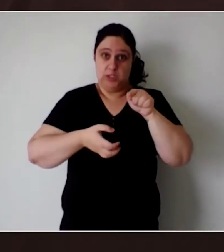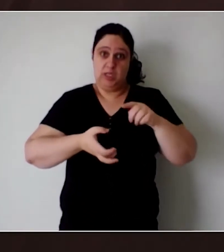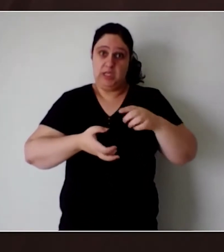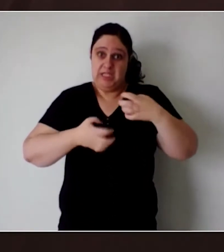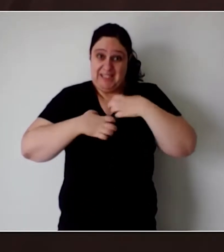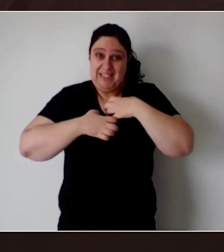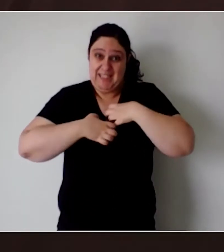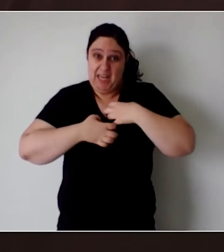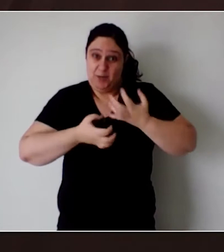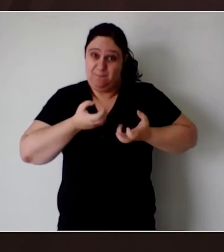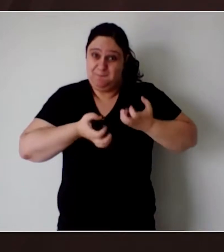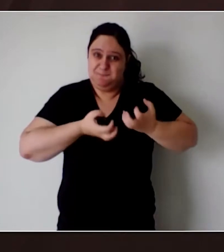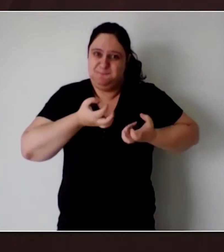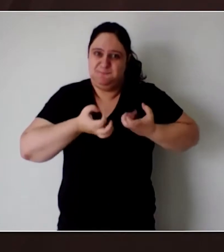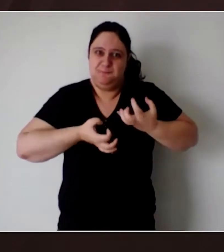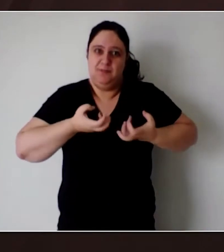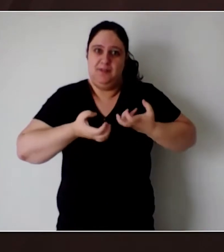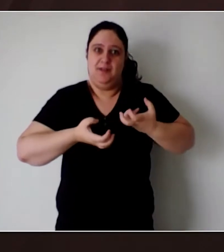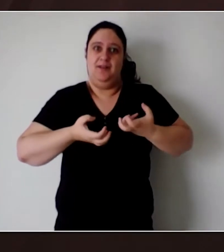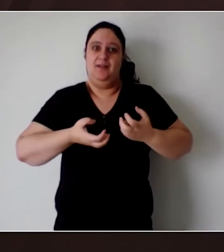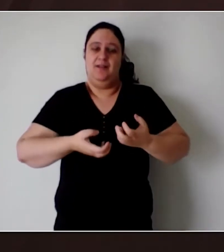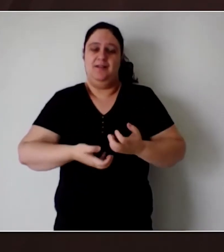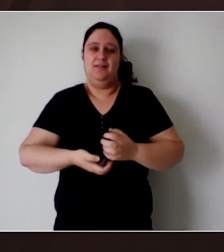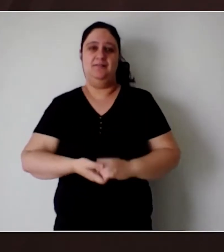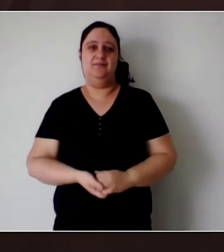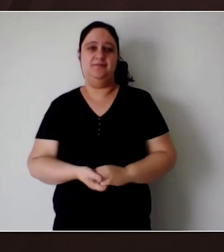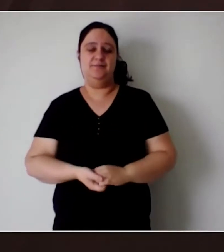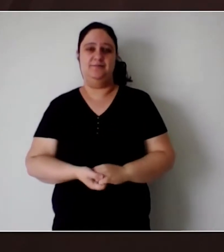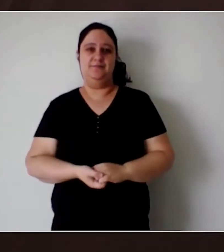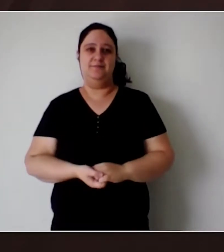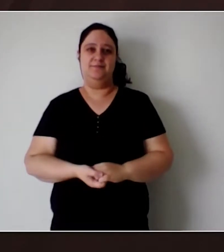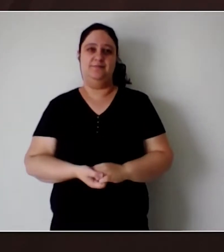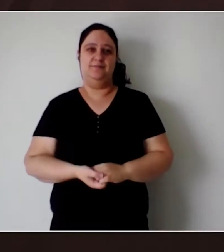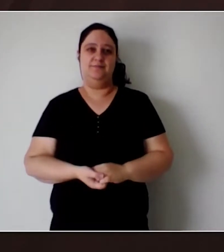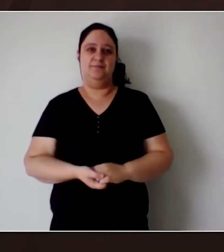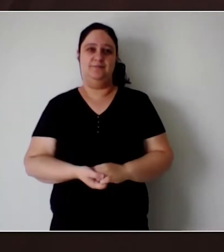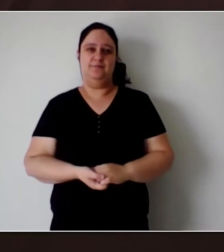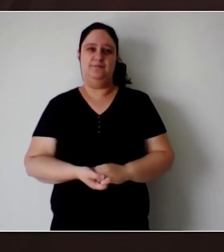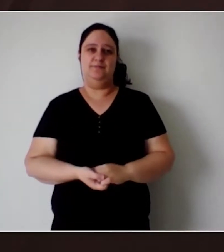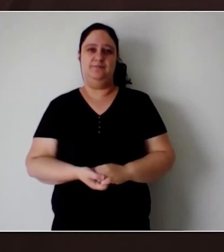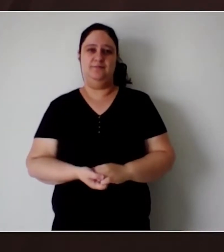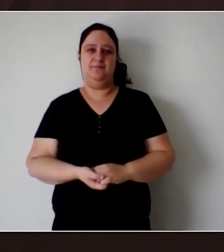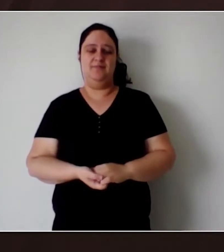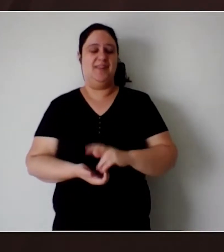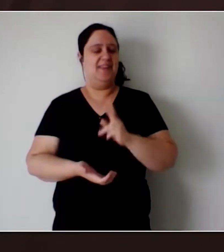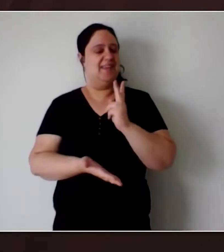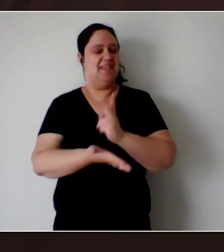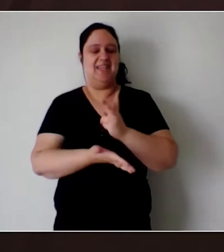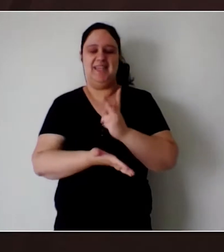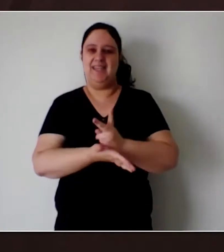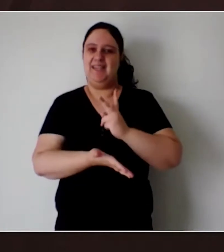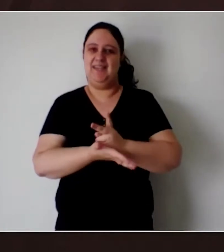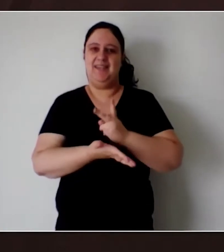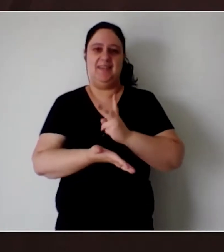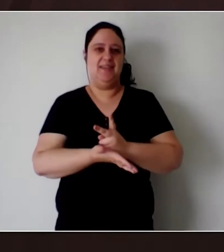Eu sempre digo para os irmãos, né? Eu vivo